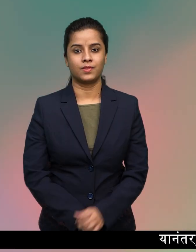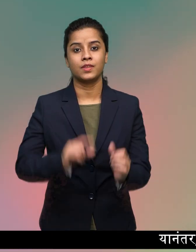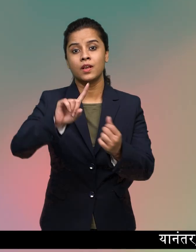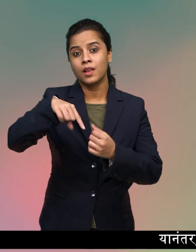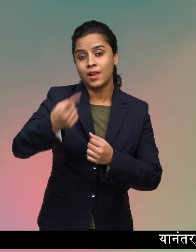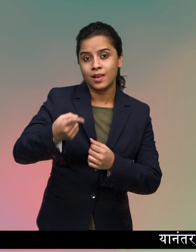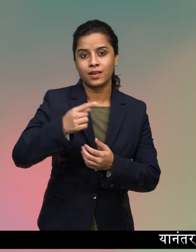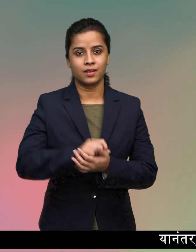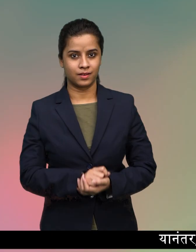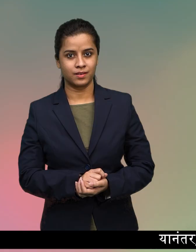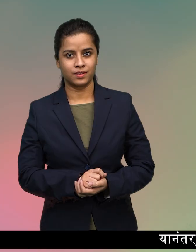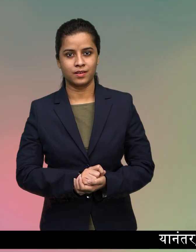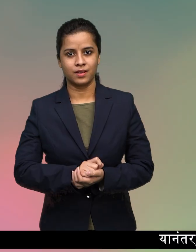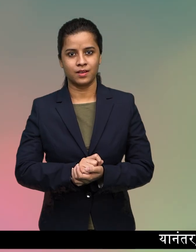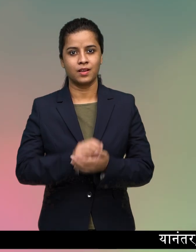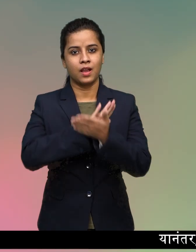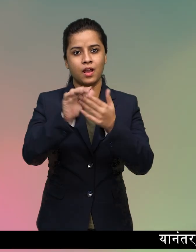यानंतर हार्वे यांनी प्रत्येक अलिंद